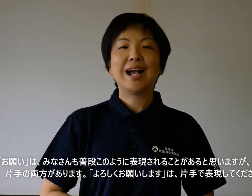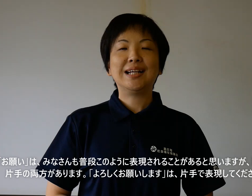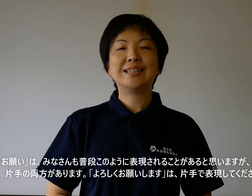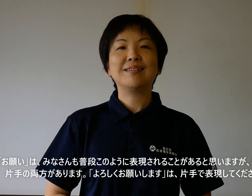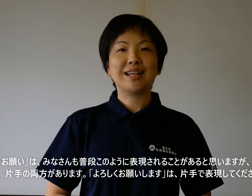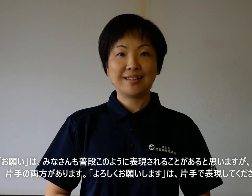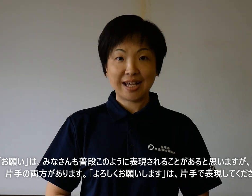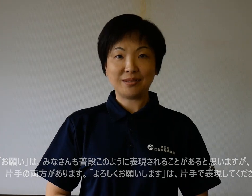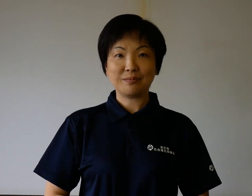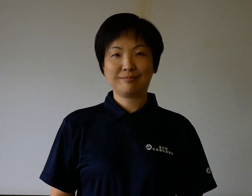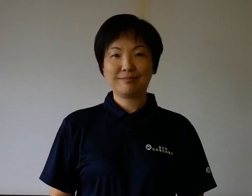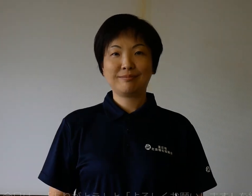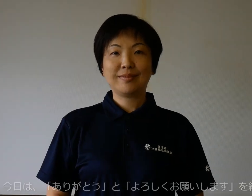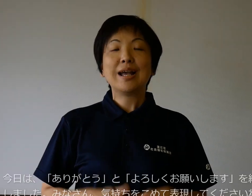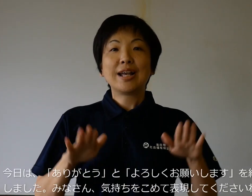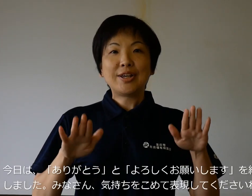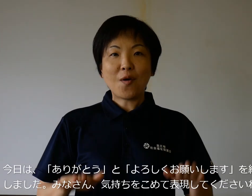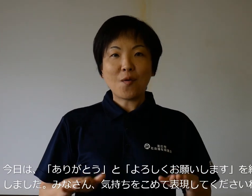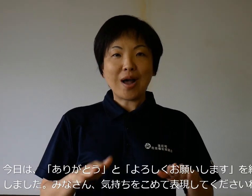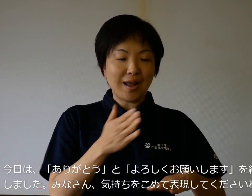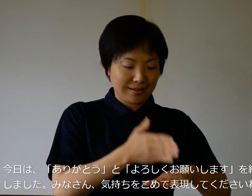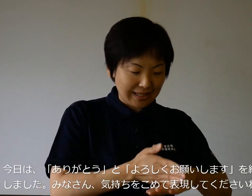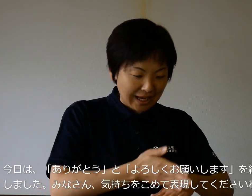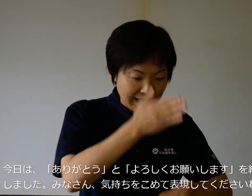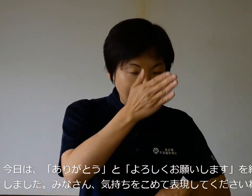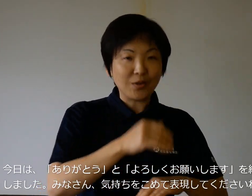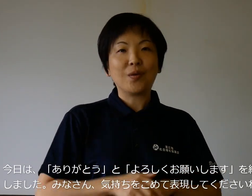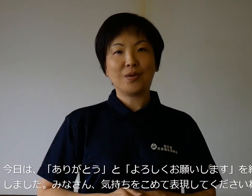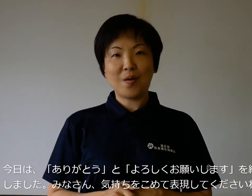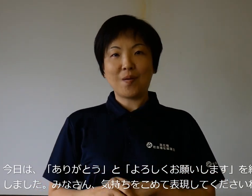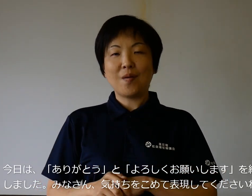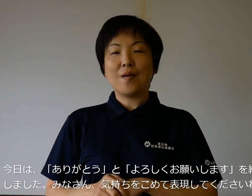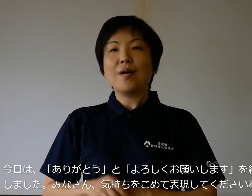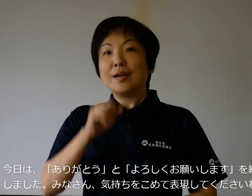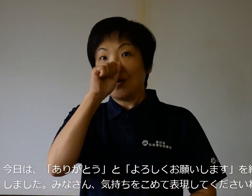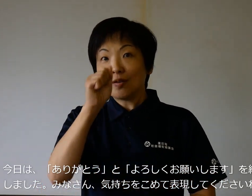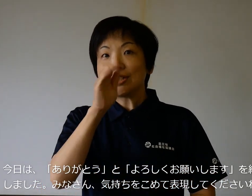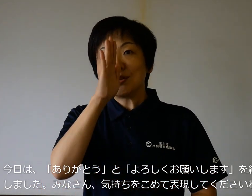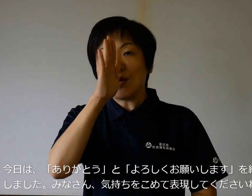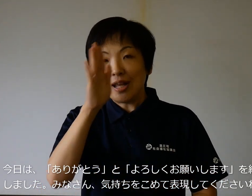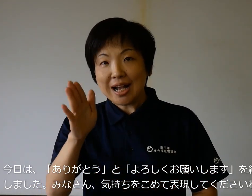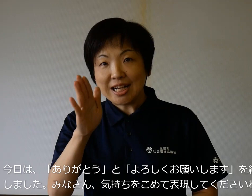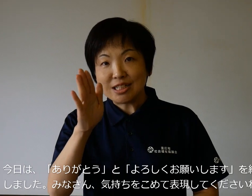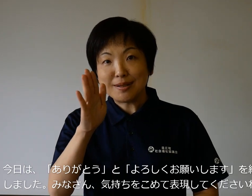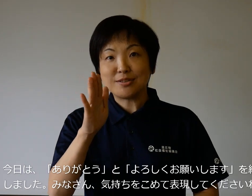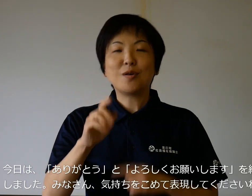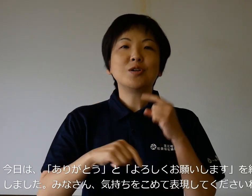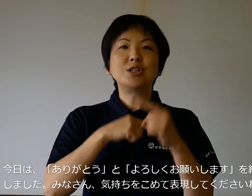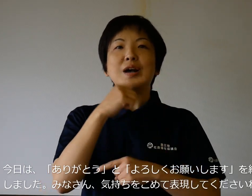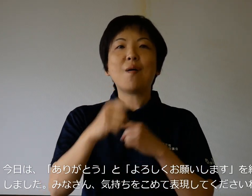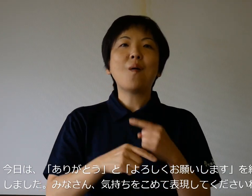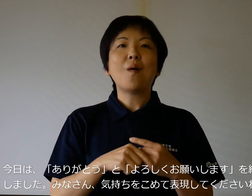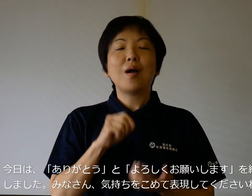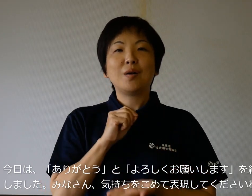いしてください。今日はありがとうとよろしくお願いしますの手話をご紹